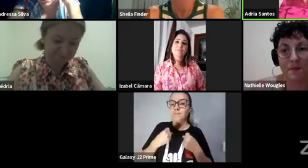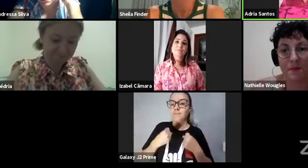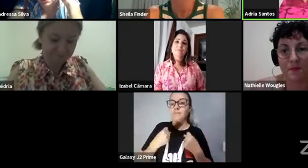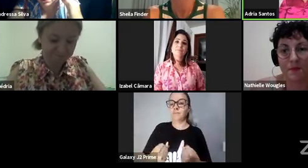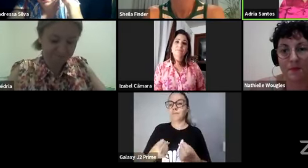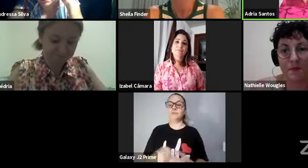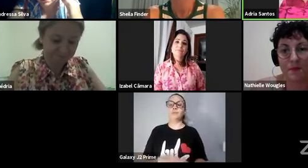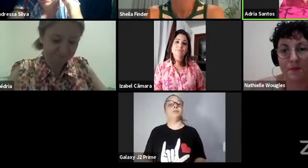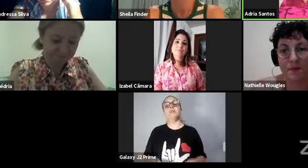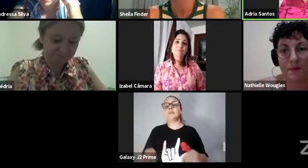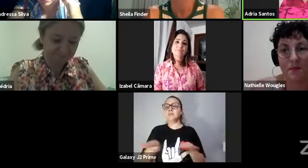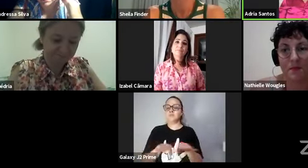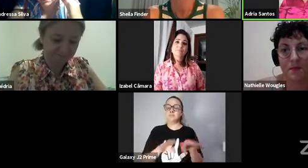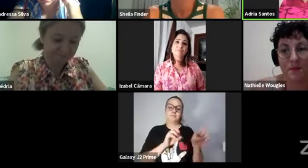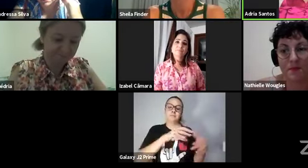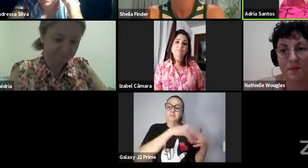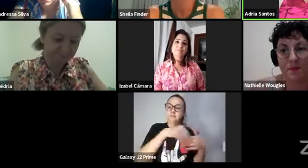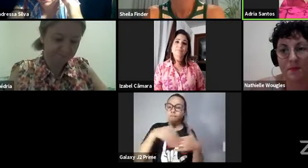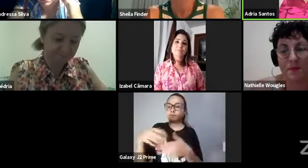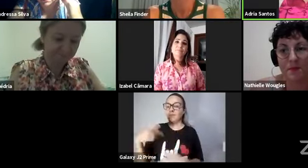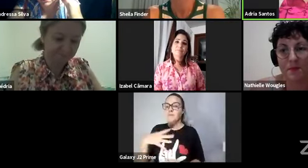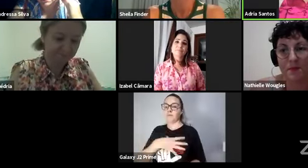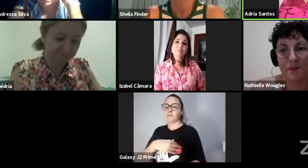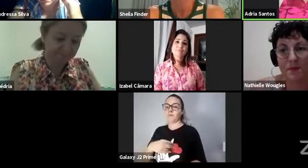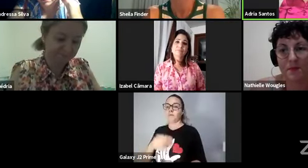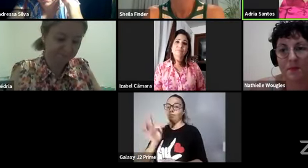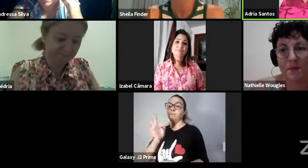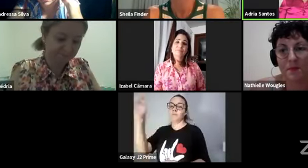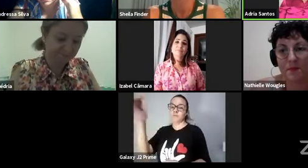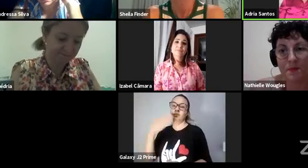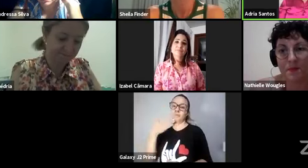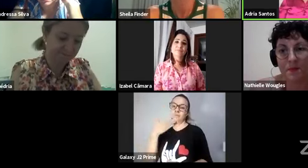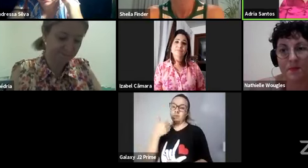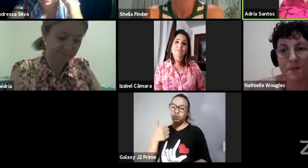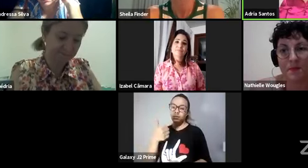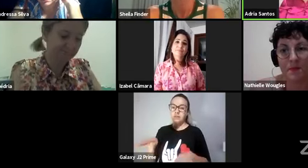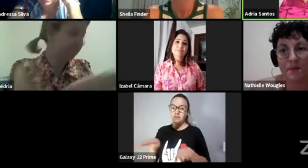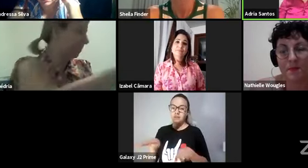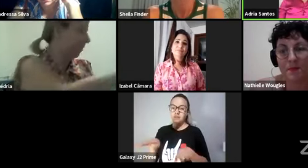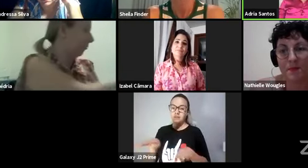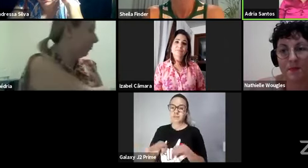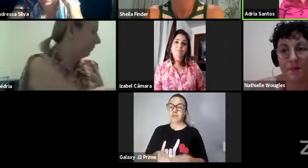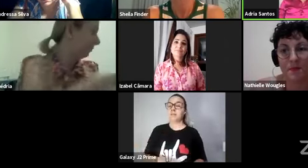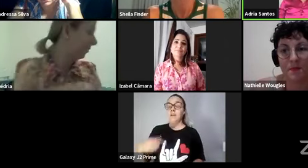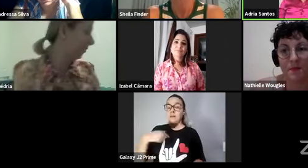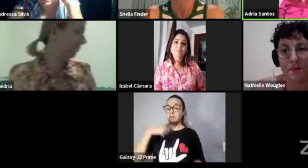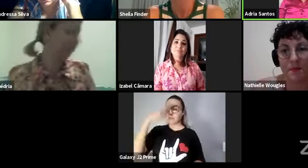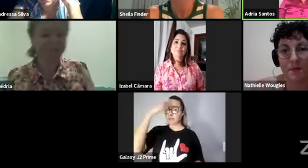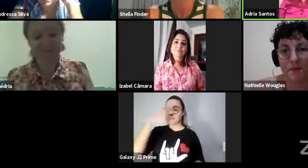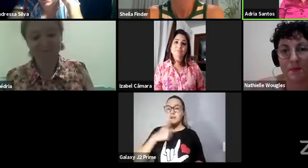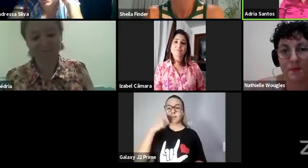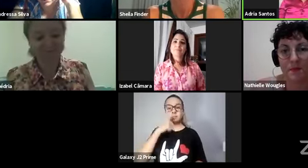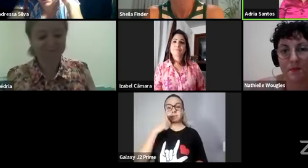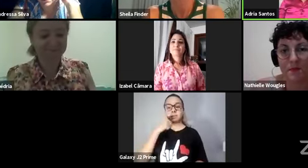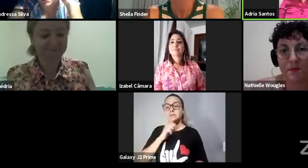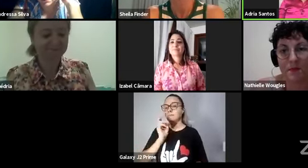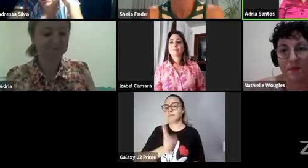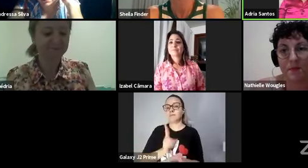frente, aí, né, as funções de casa. E a mulher, ela está só cada vez mais...